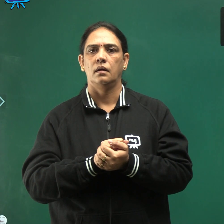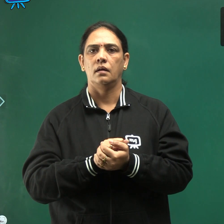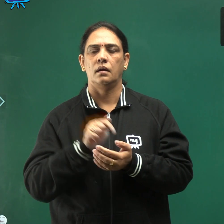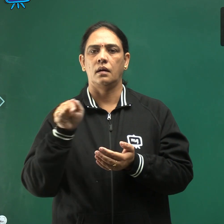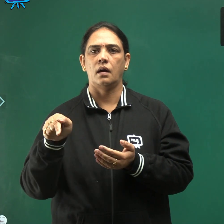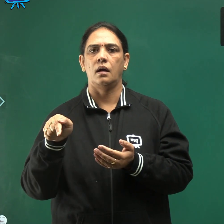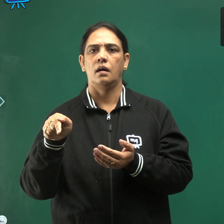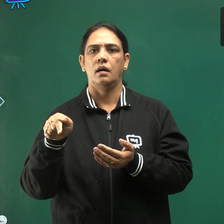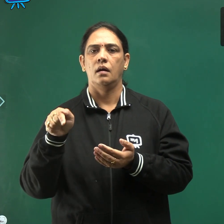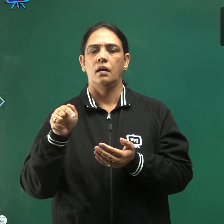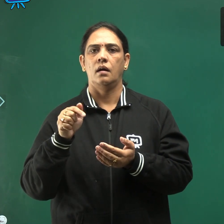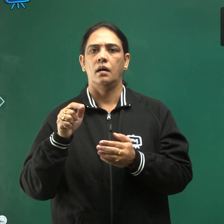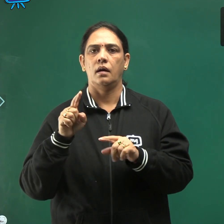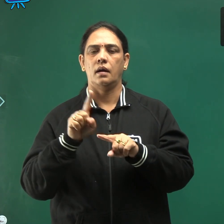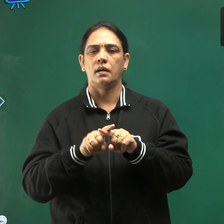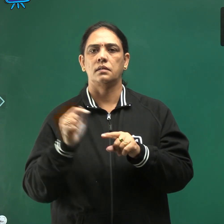माध्य